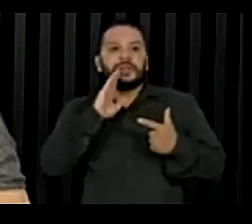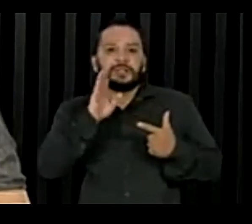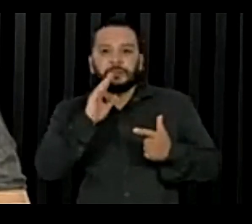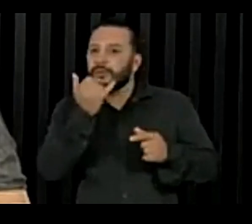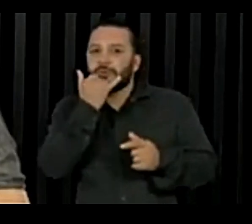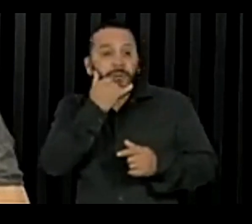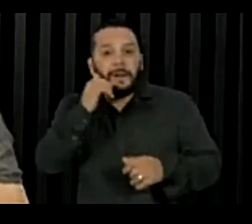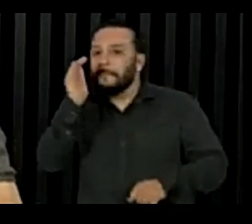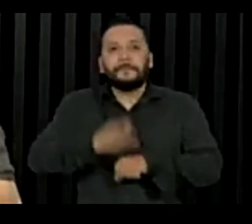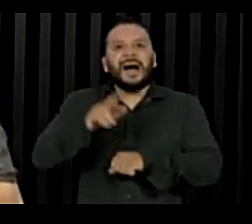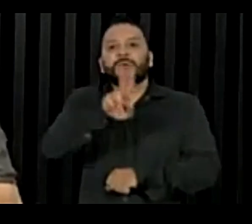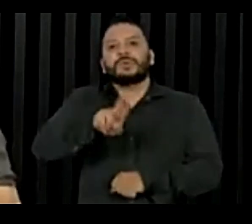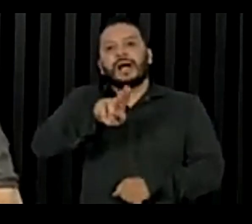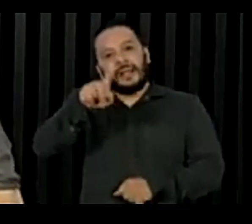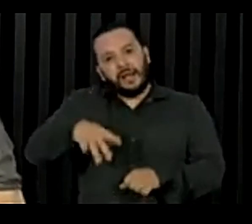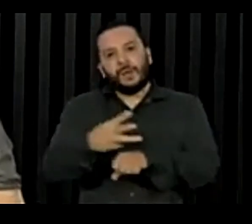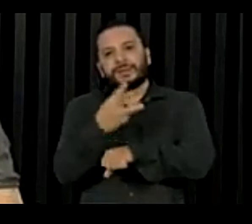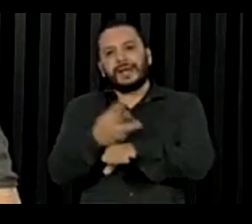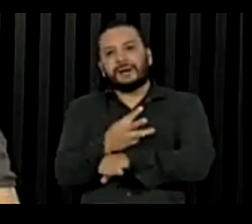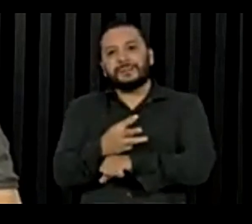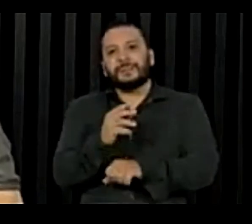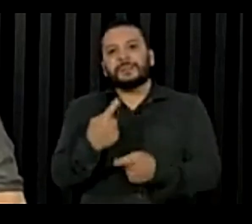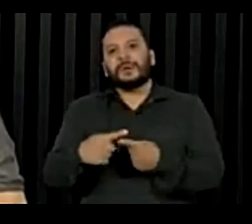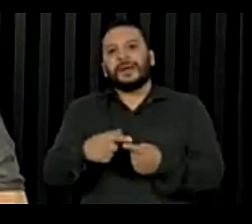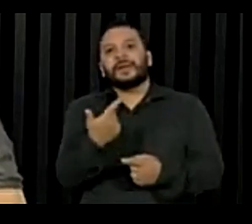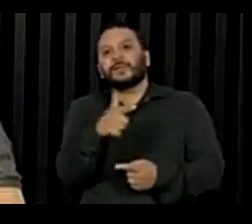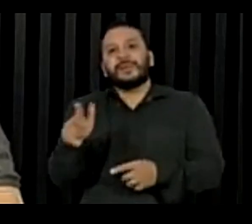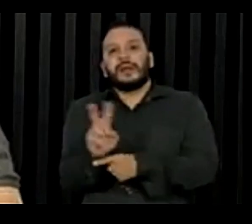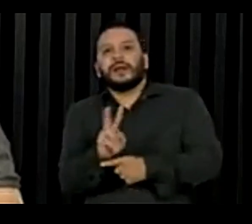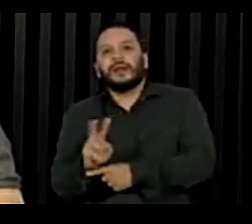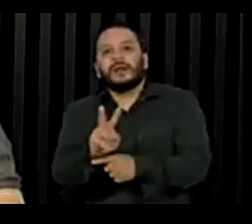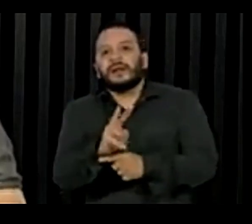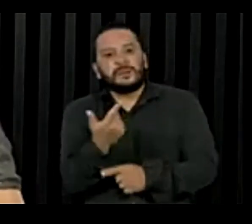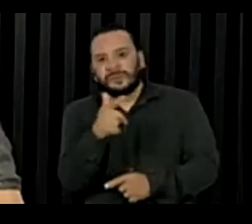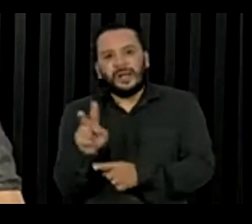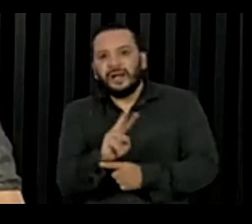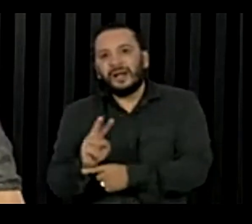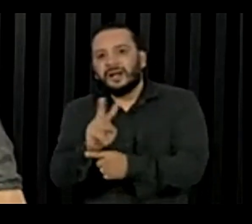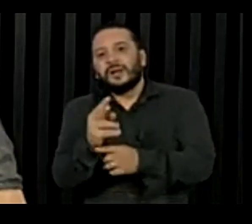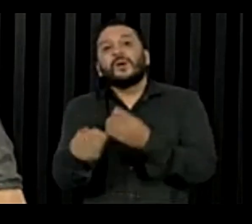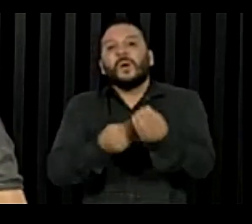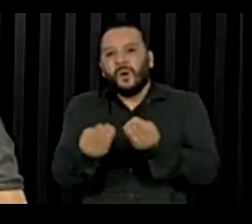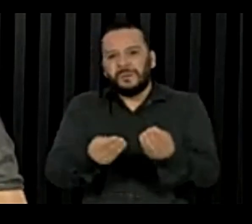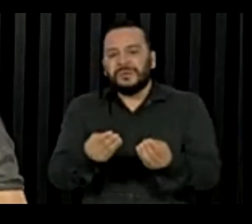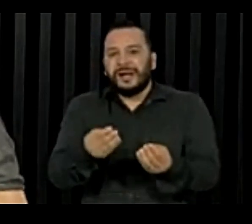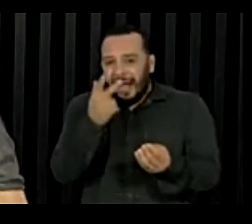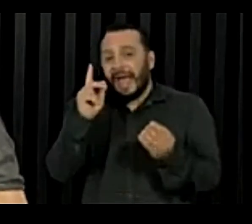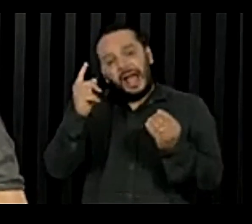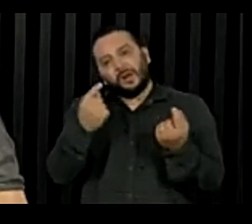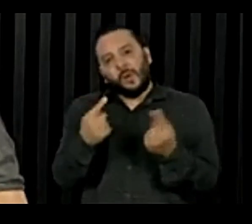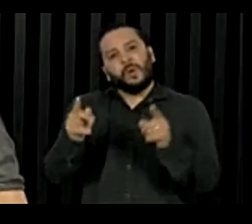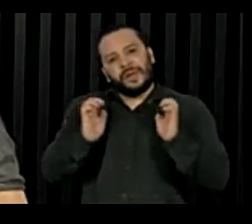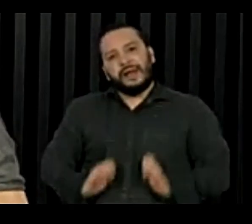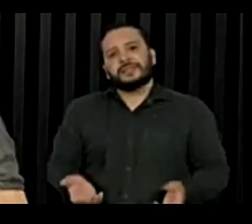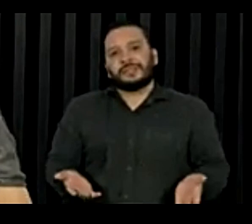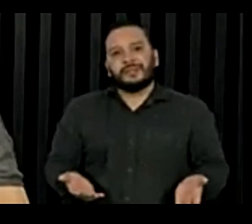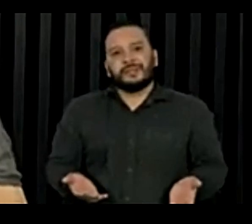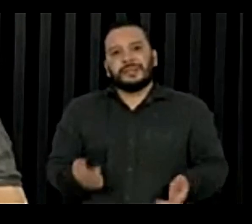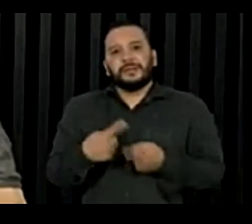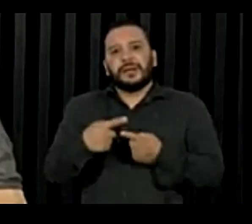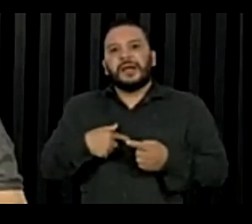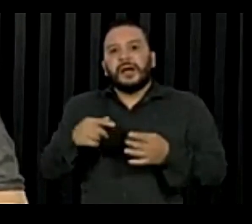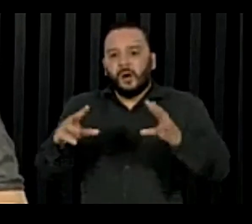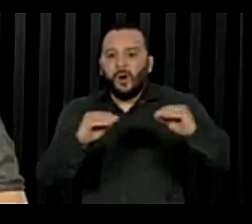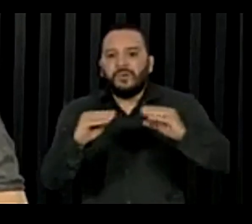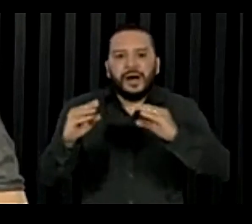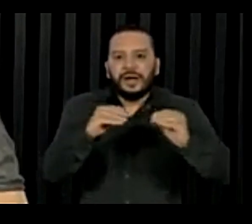é o WhatsApp. E é onde menos se tem monitoramento. Como é que alguém vai monitorar o WhatsApp? É muito complicado, é um embate ético mesmo. Então, dentro das